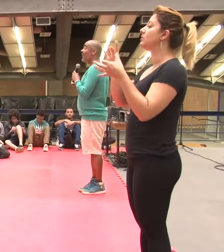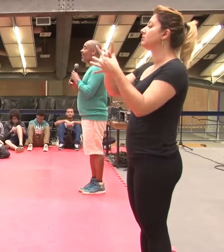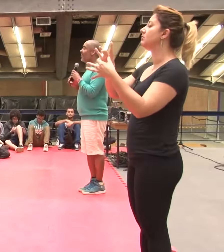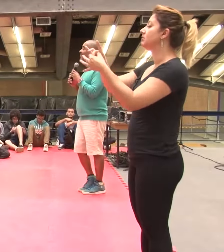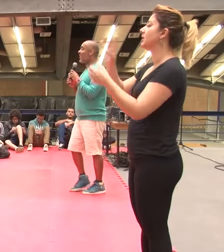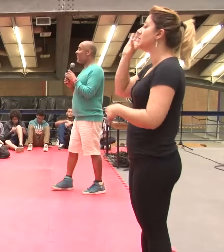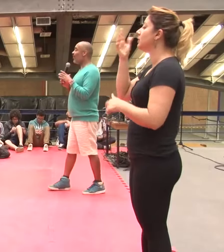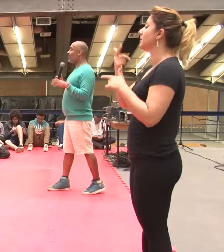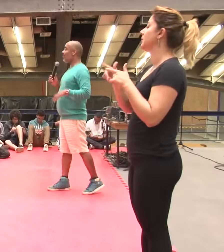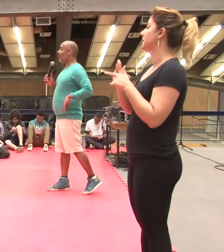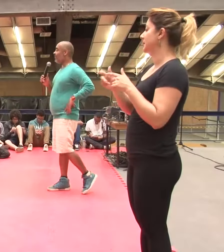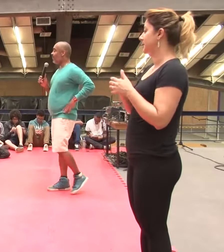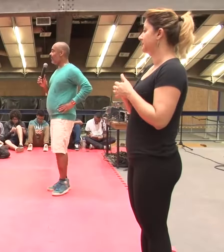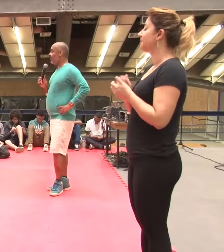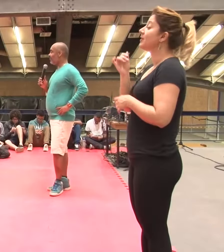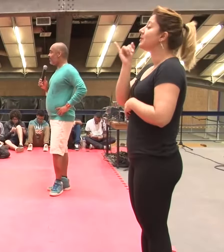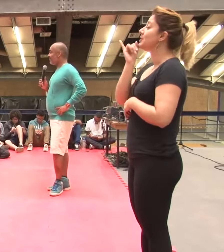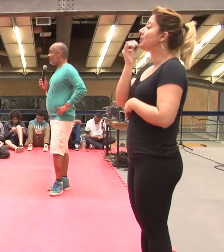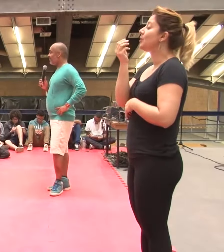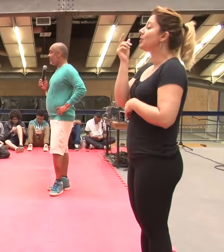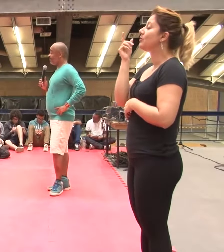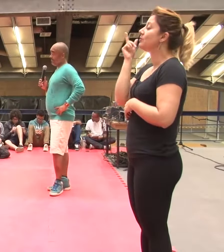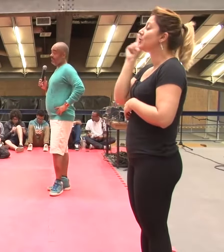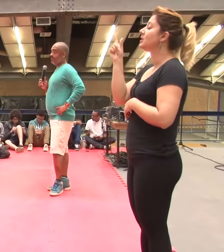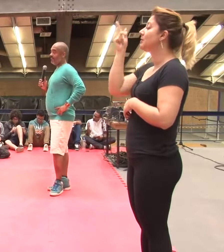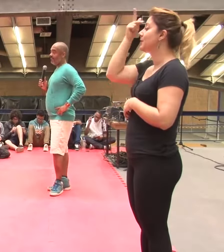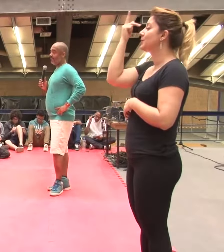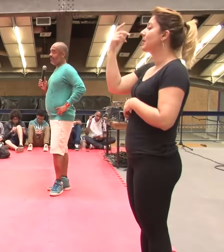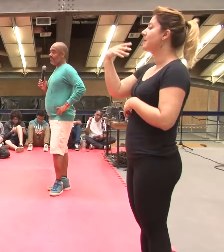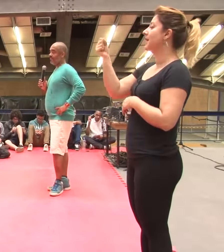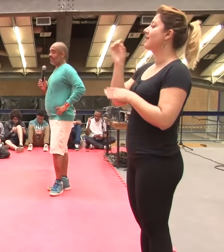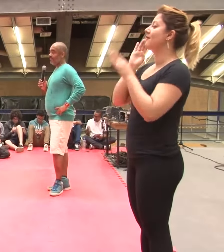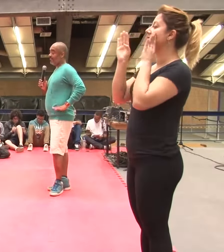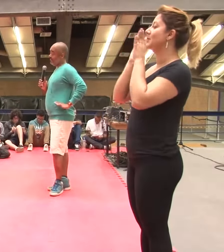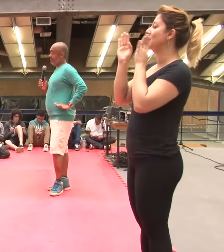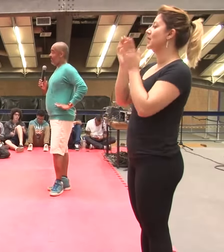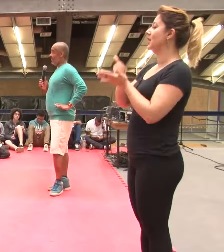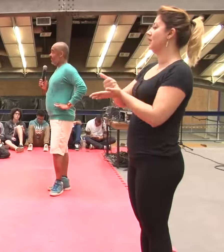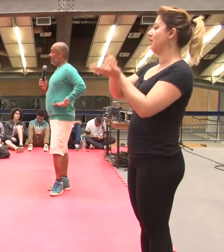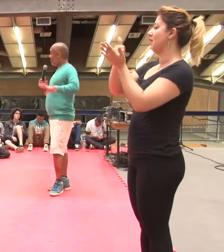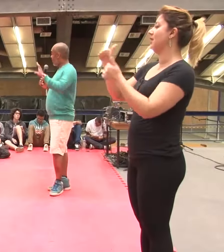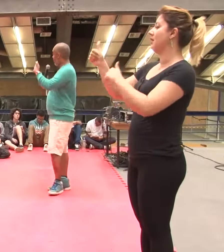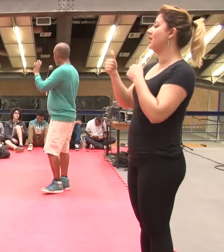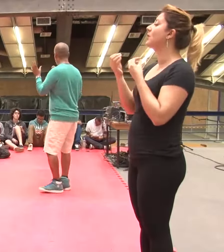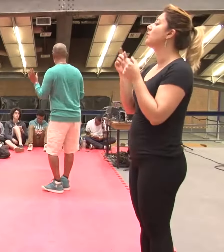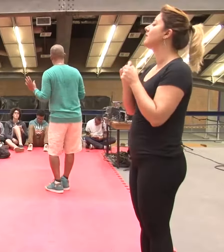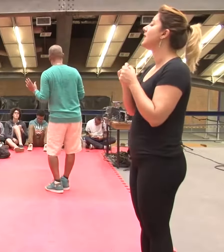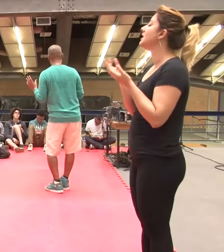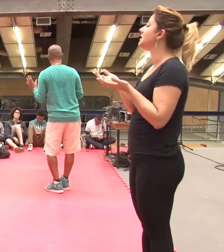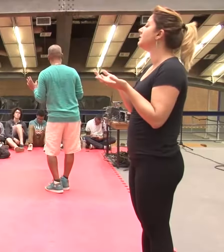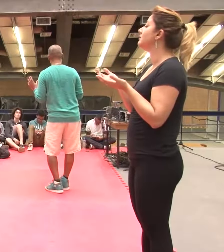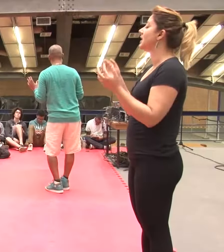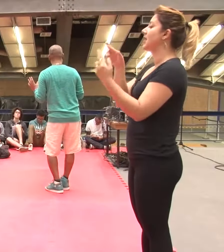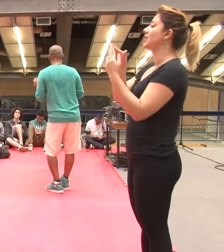criar seguidores no meu Facebook? a gente quiser fazer em termos de